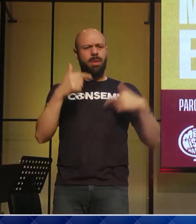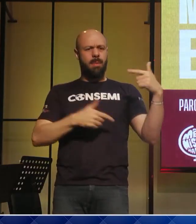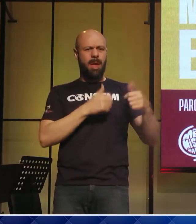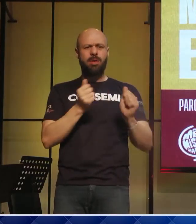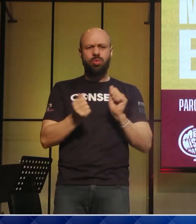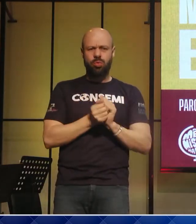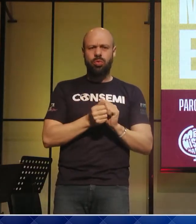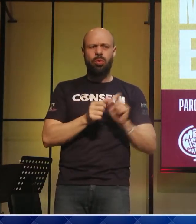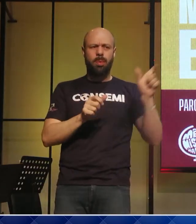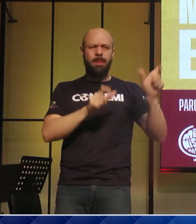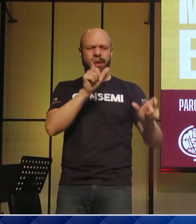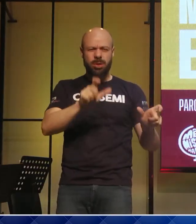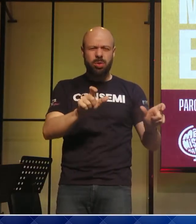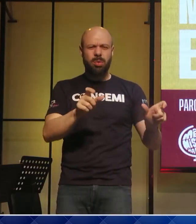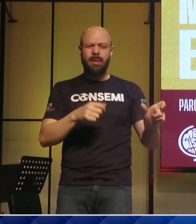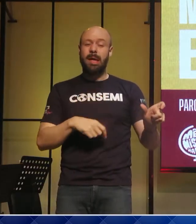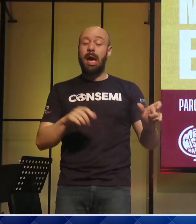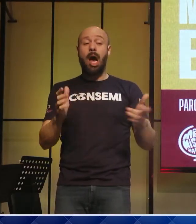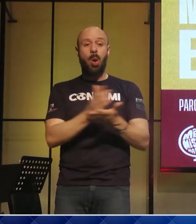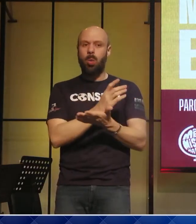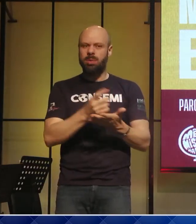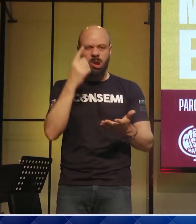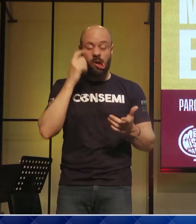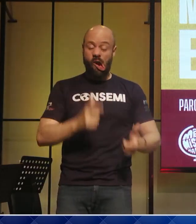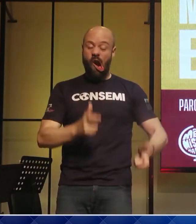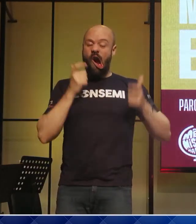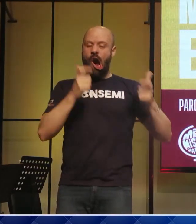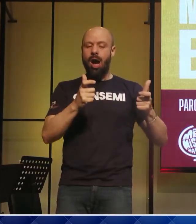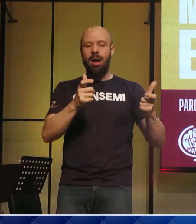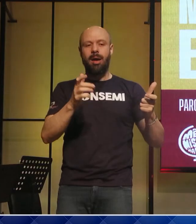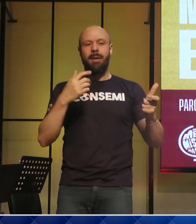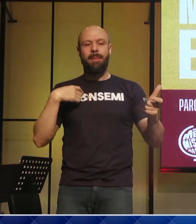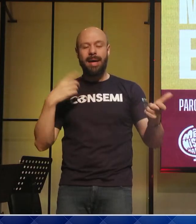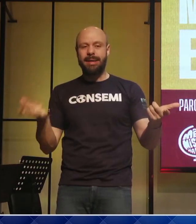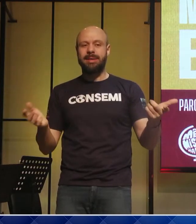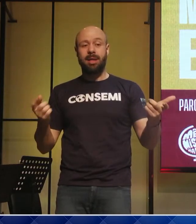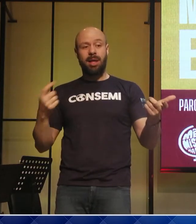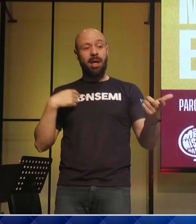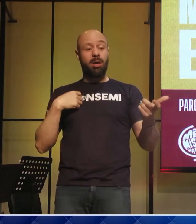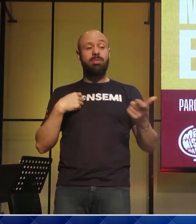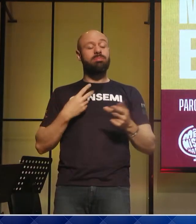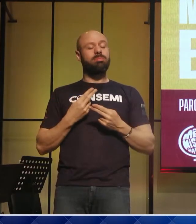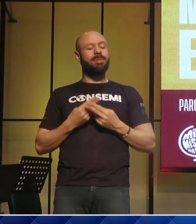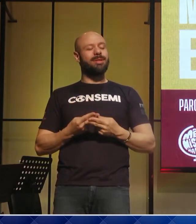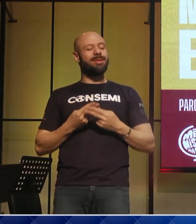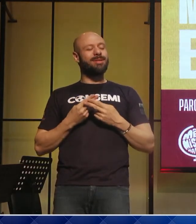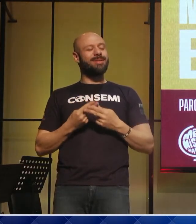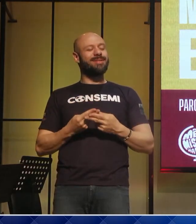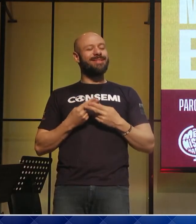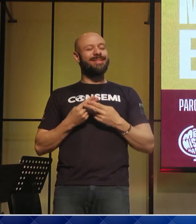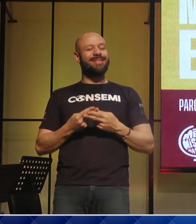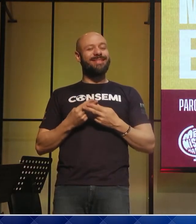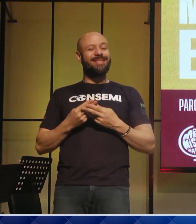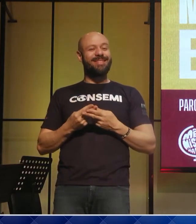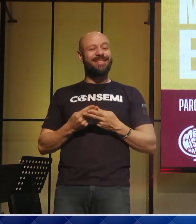uma paciência e Deus gosta de me dar coisa ruim. É meu chamado.